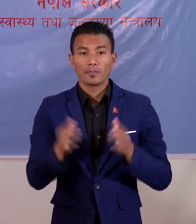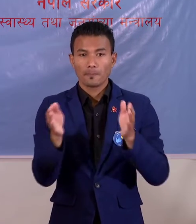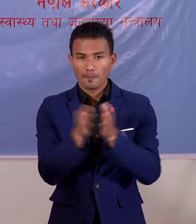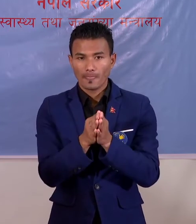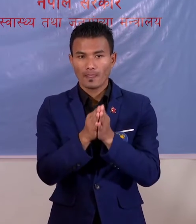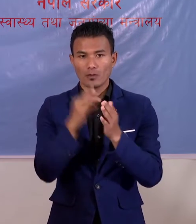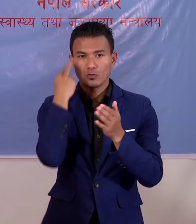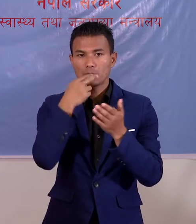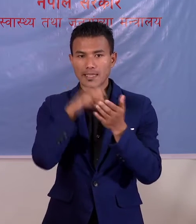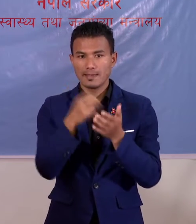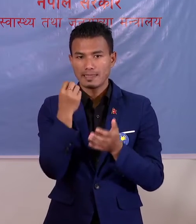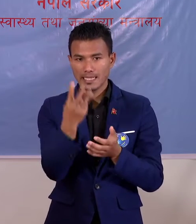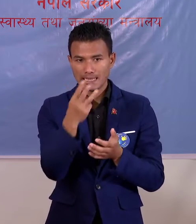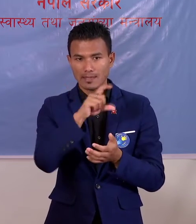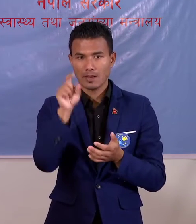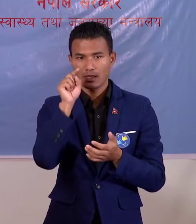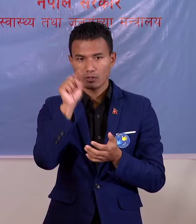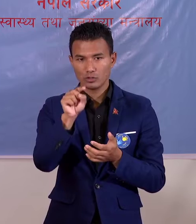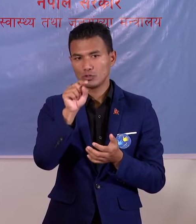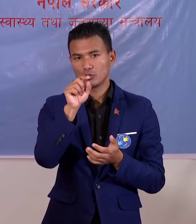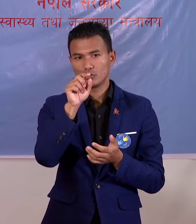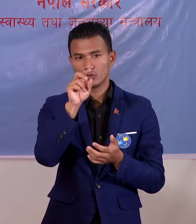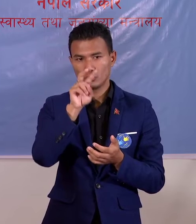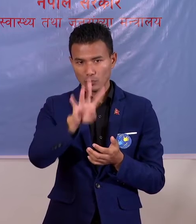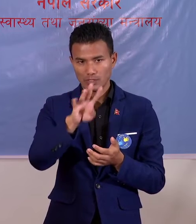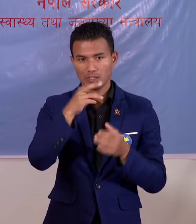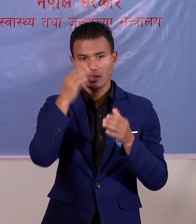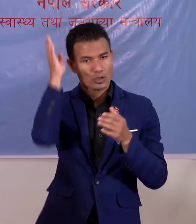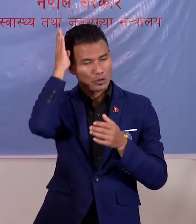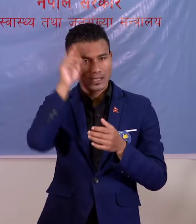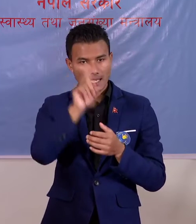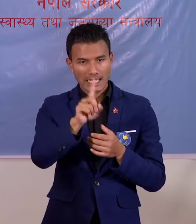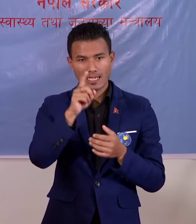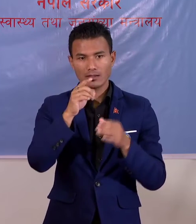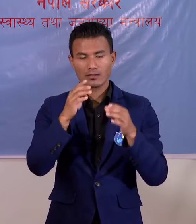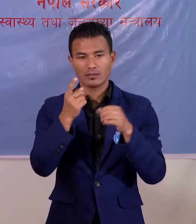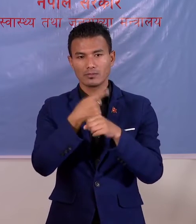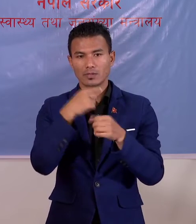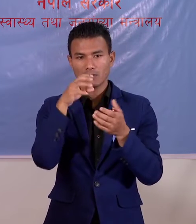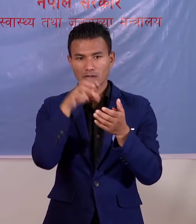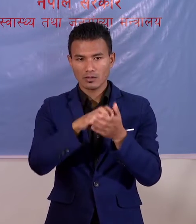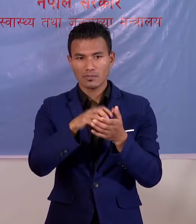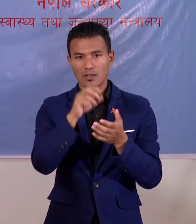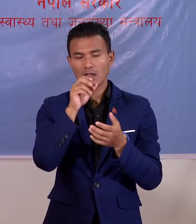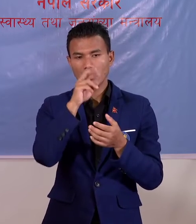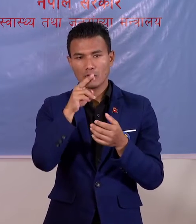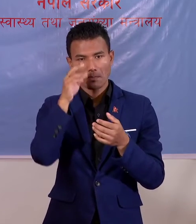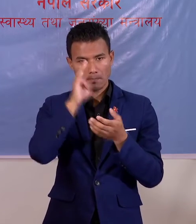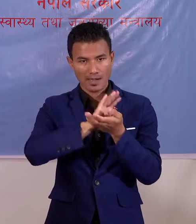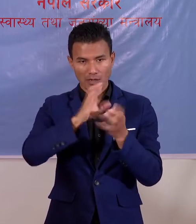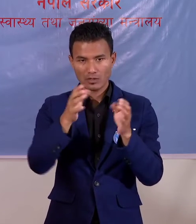उहाँहरूमध्ये रूपन्देहीमा 3, नेपालगञ्जमा 24, धनगढीमा 1, भरतपुरमा 1, वीरगञ्जमा 26, विराटनगरमा 17 गरी